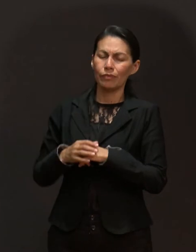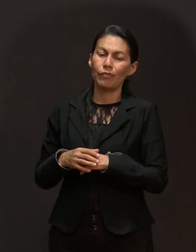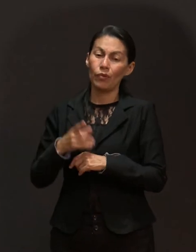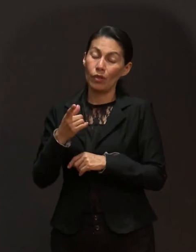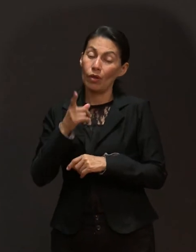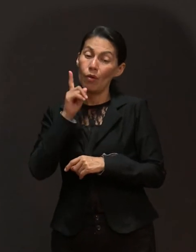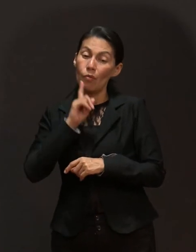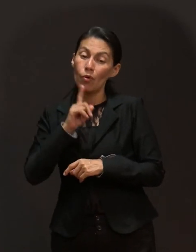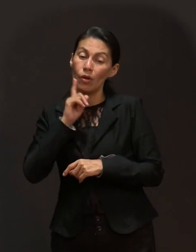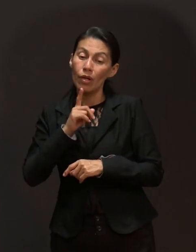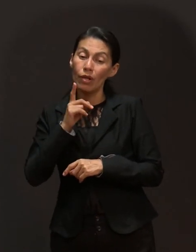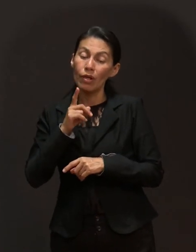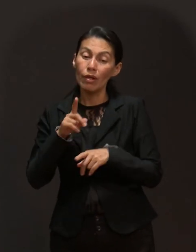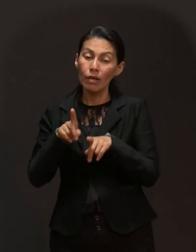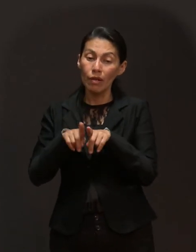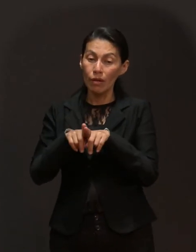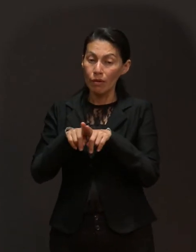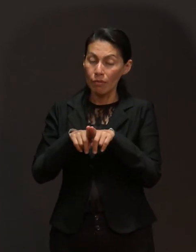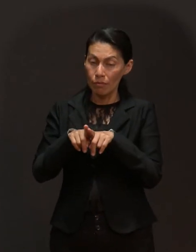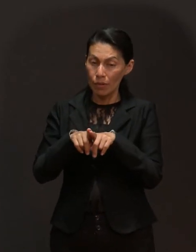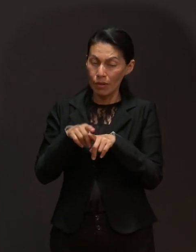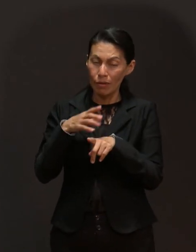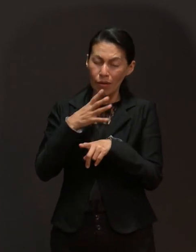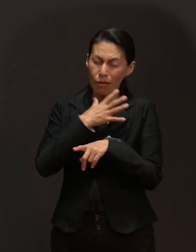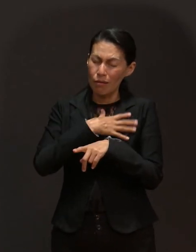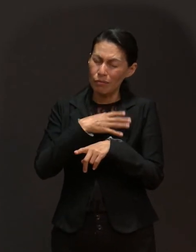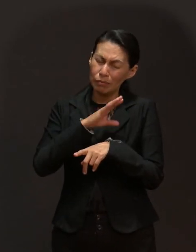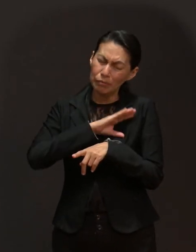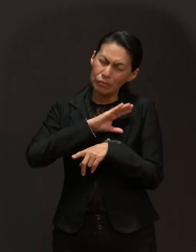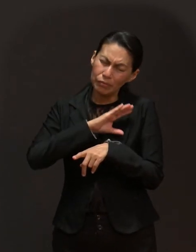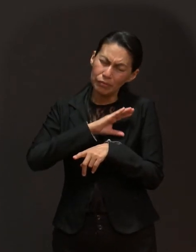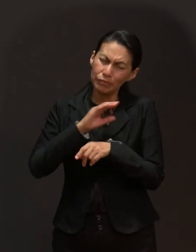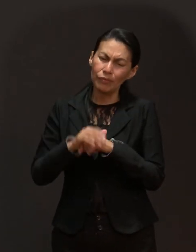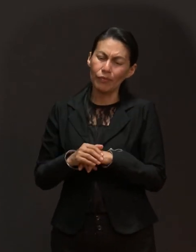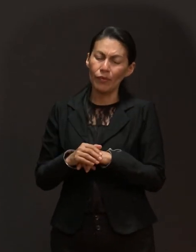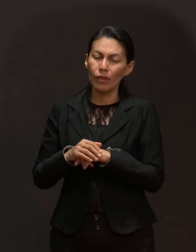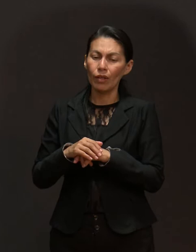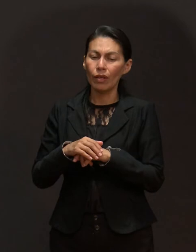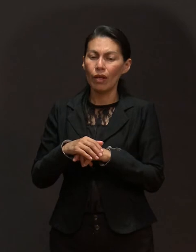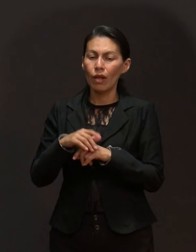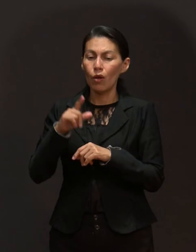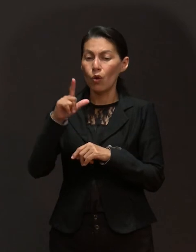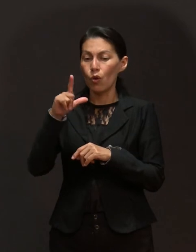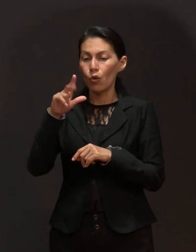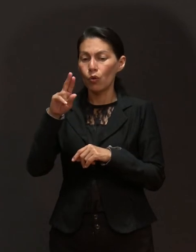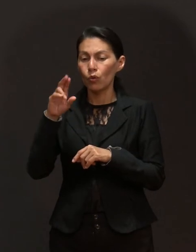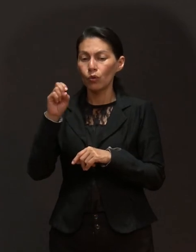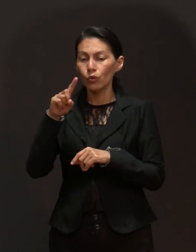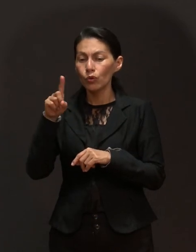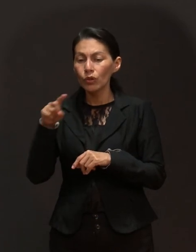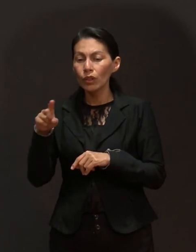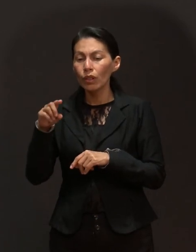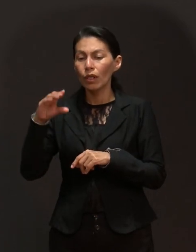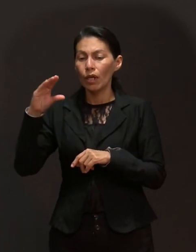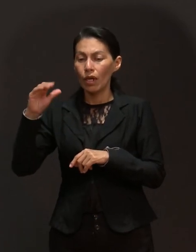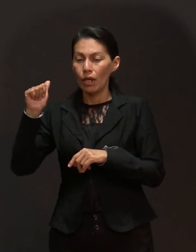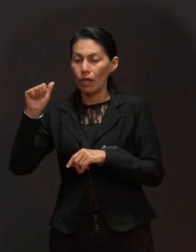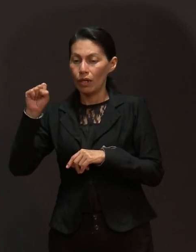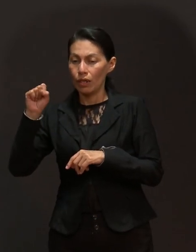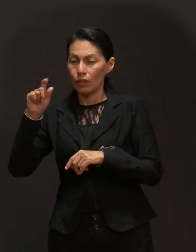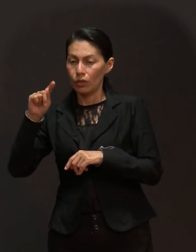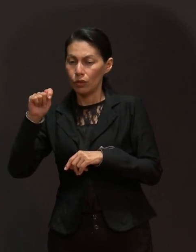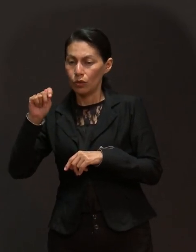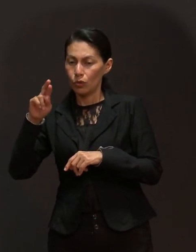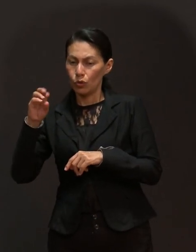persona muy buena que la hermana Luz de Castro la tía Luz de Castro esposa de un pastor que es el pastor Castro un día